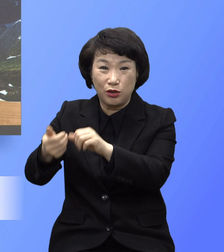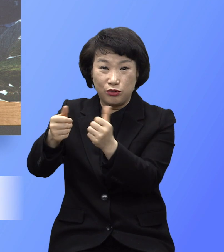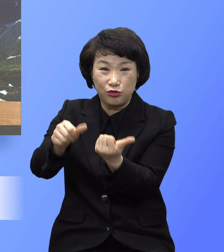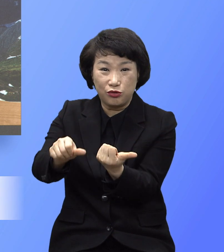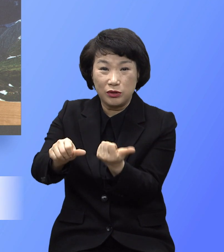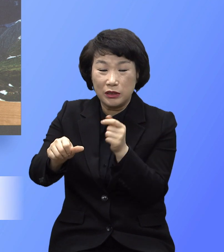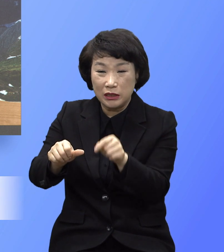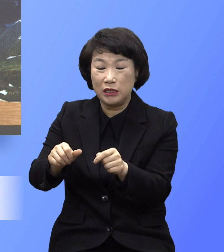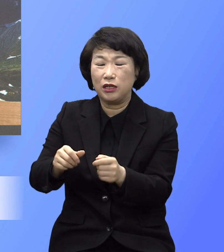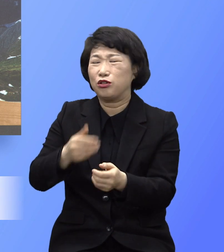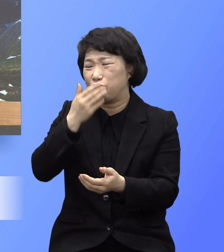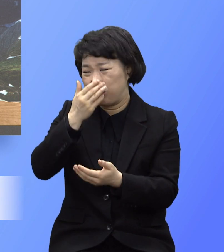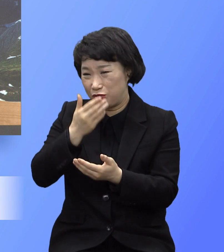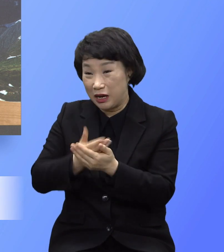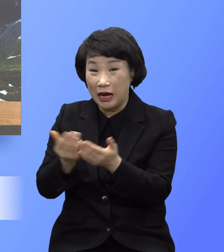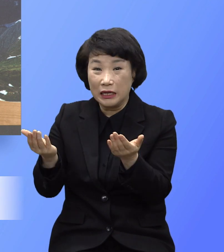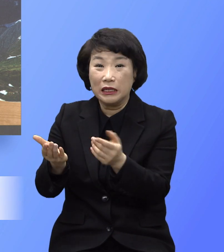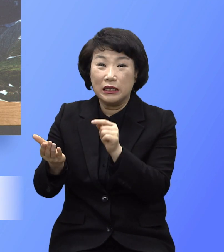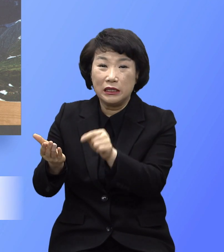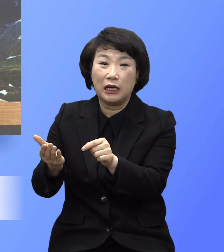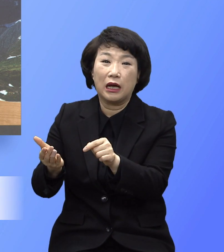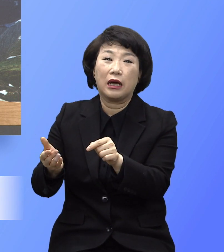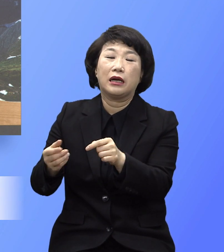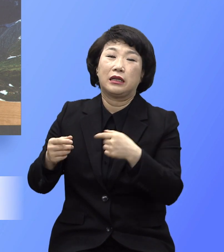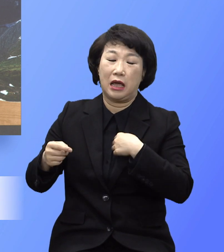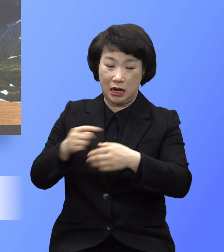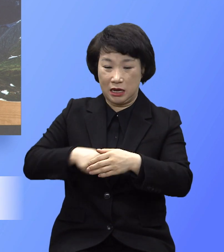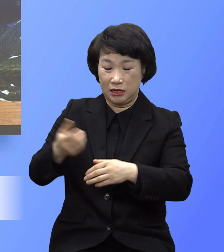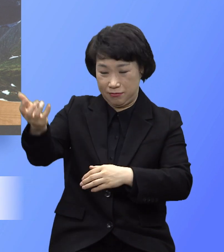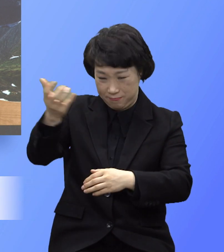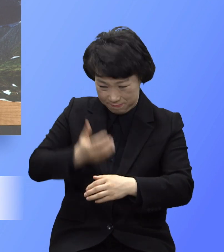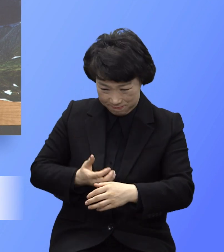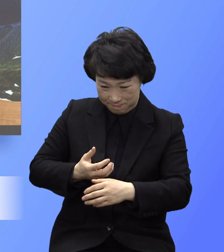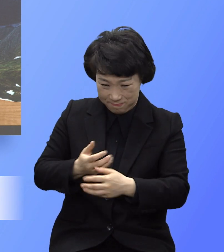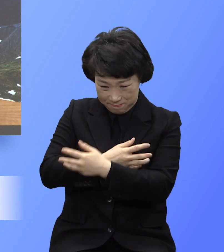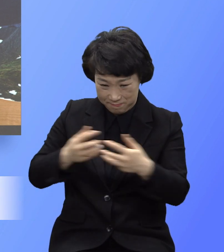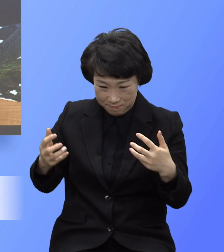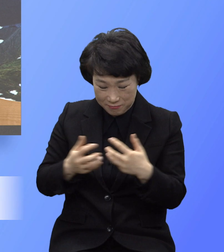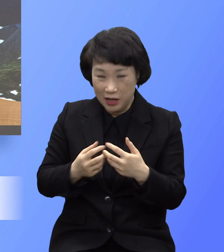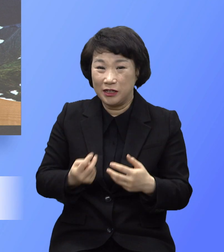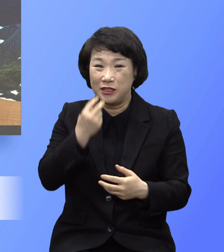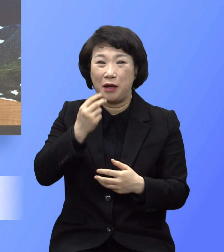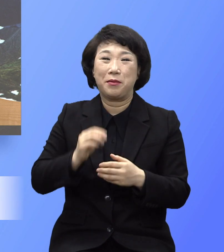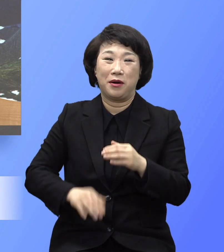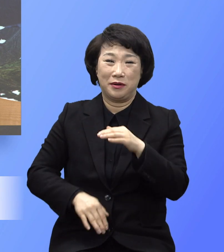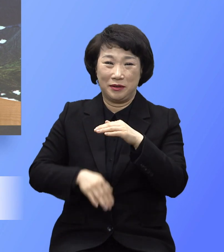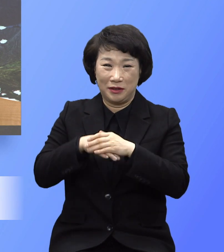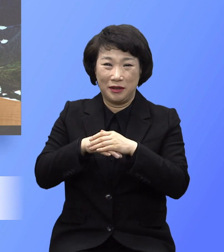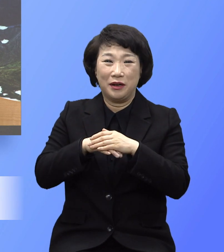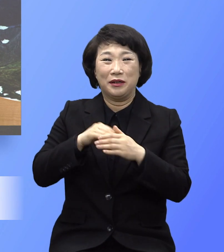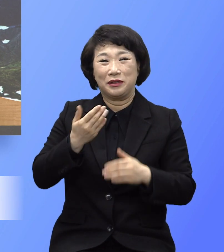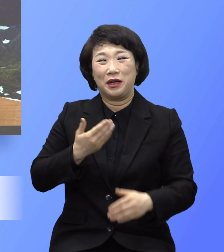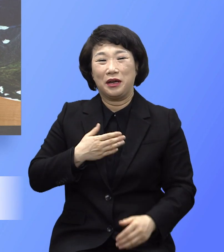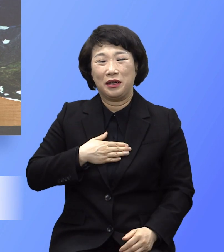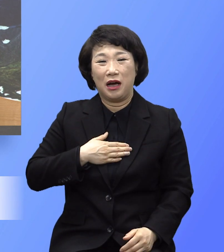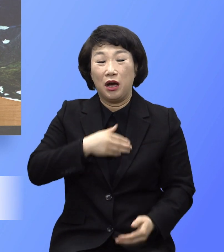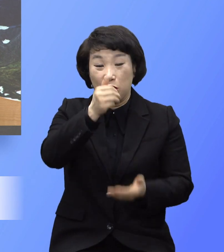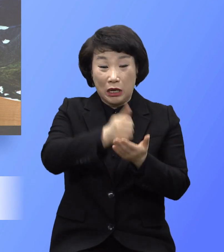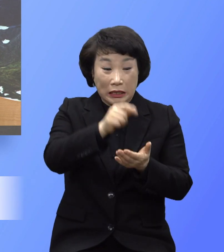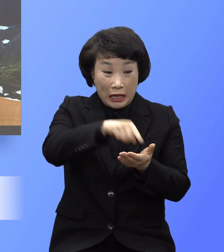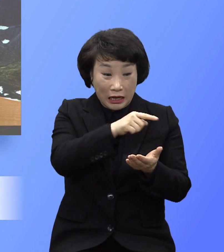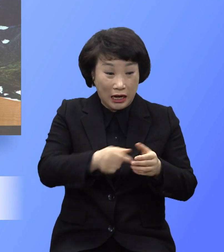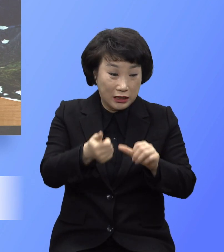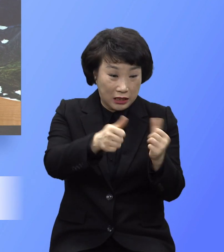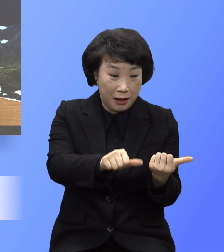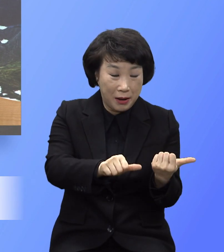흘린 그 위대한 역사가 내 안에 풍성한 생명으로 넘쳐나니, 죄값은